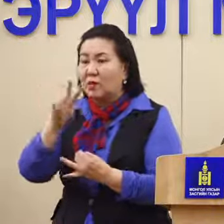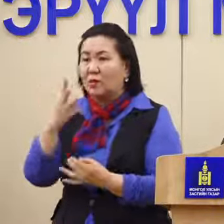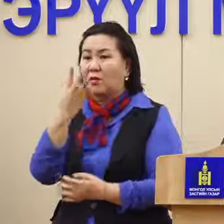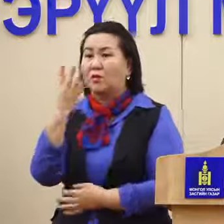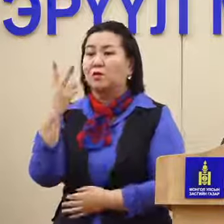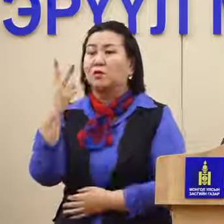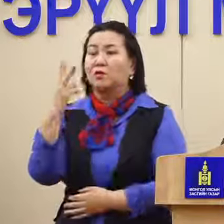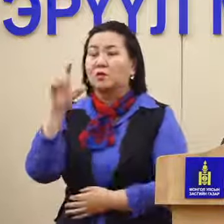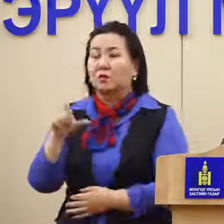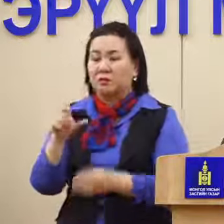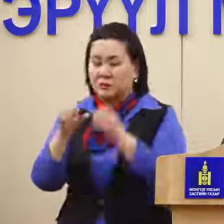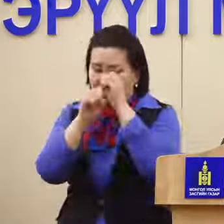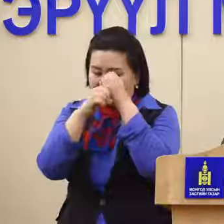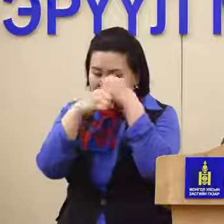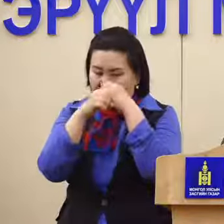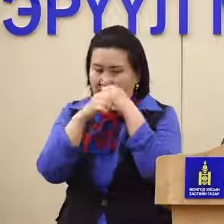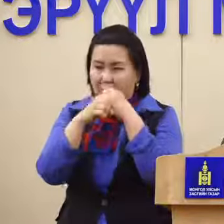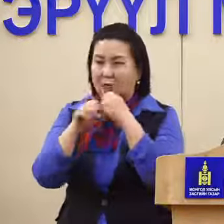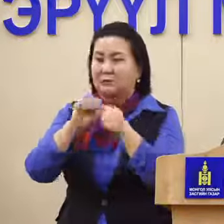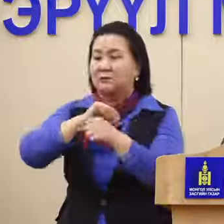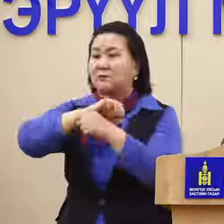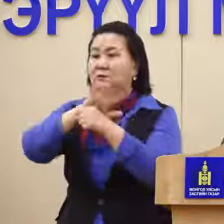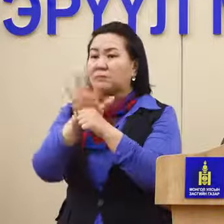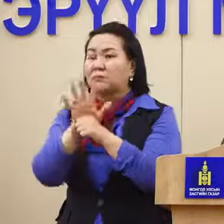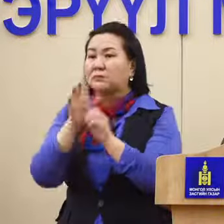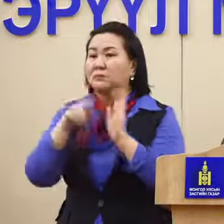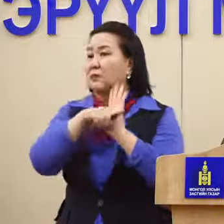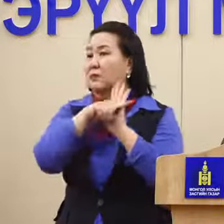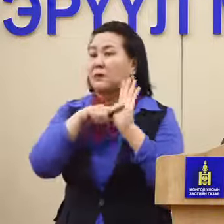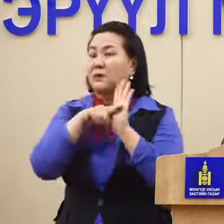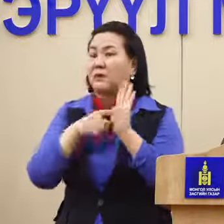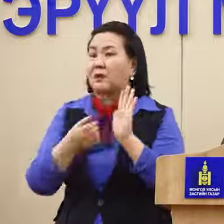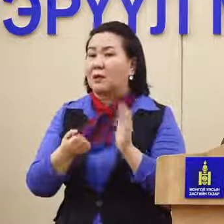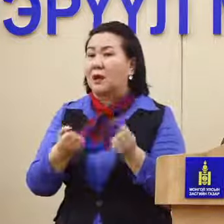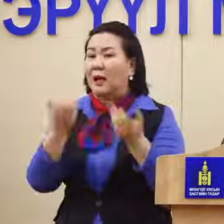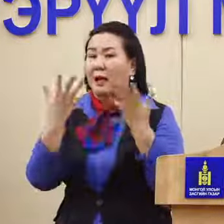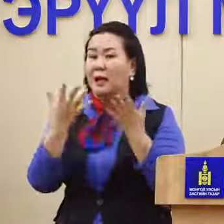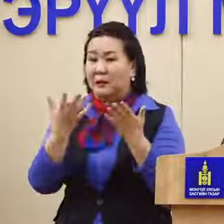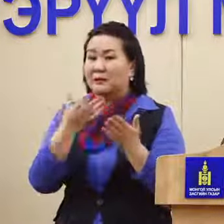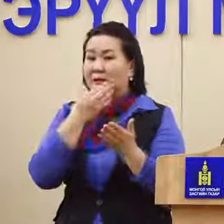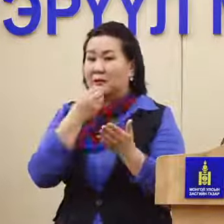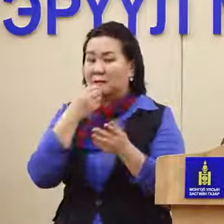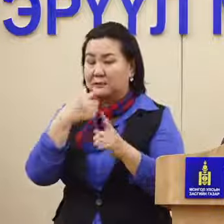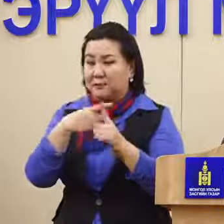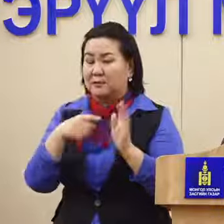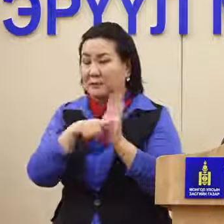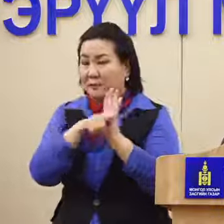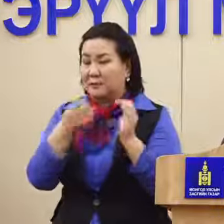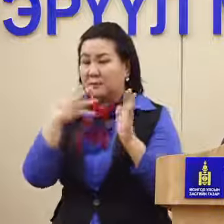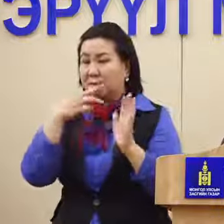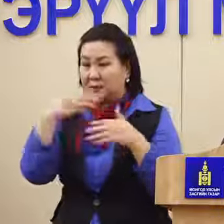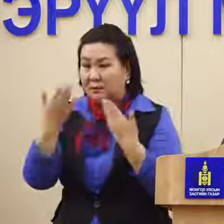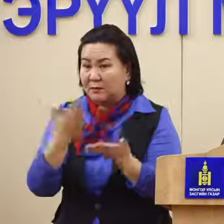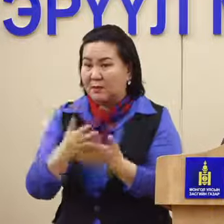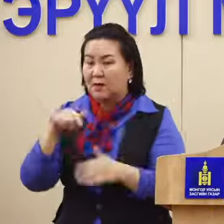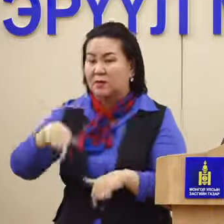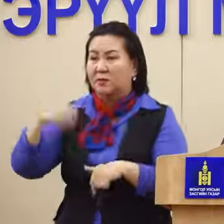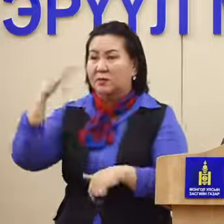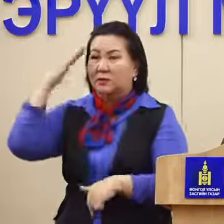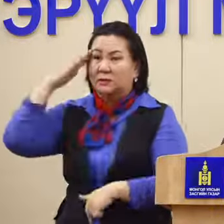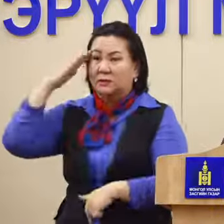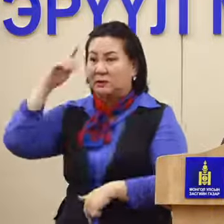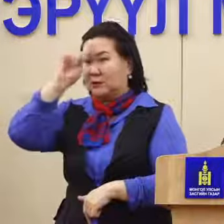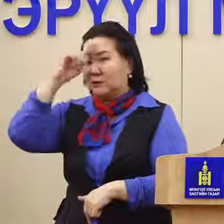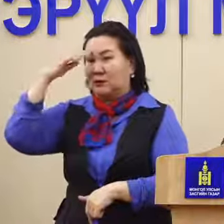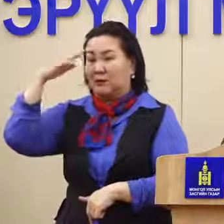24 хүний шинжилгээний хариу коронавирус илрээгүй сөрөг гарсан гэдгийг та бүхэнд мэдээлж байсан. Одоо бол цэргийн төв эмнэлэгт